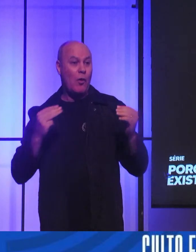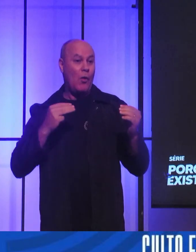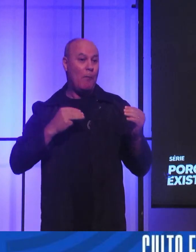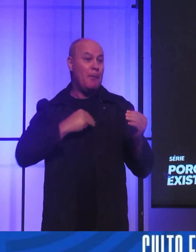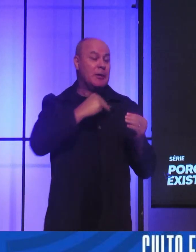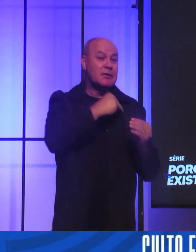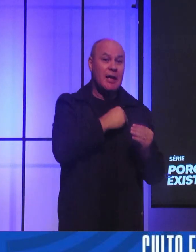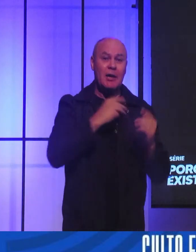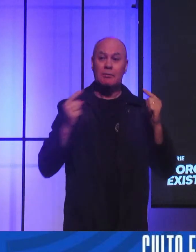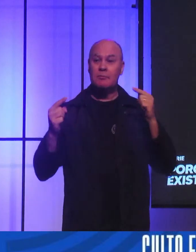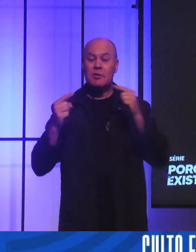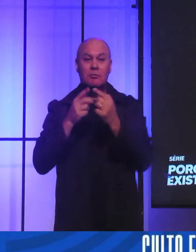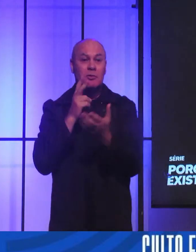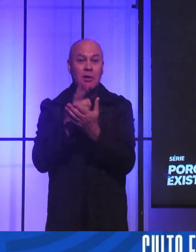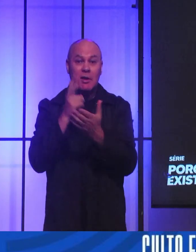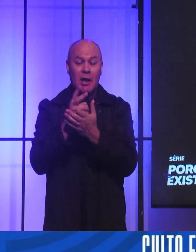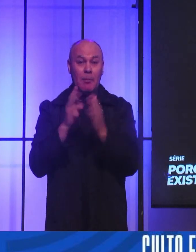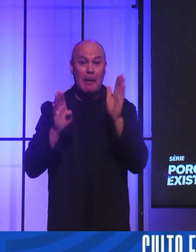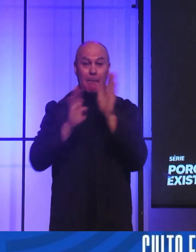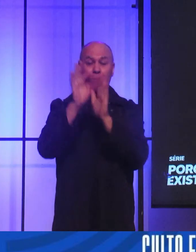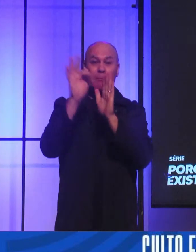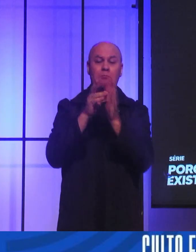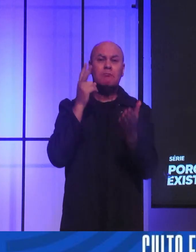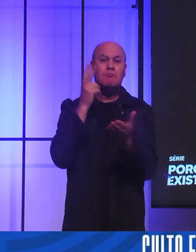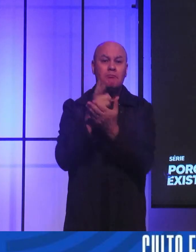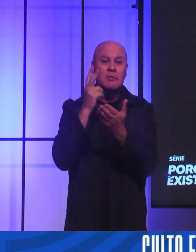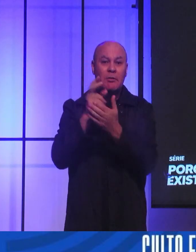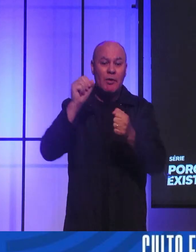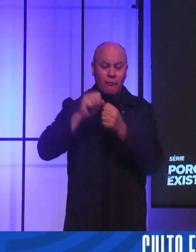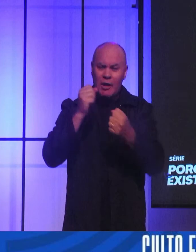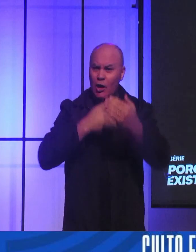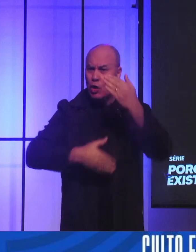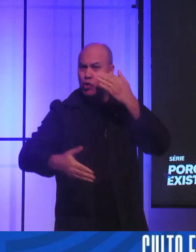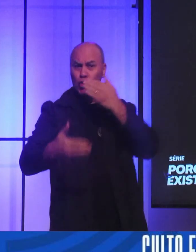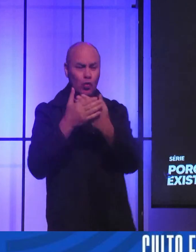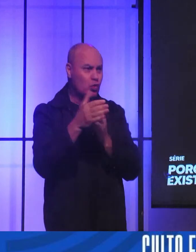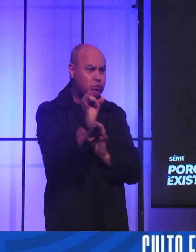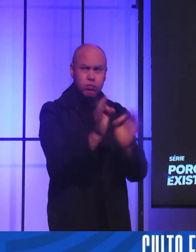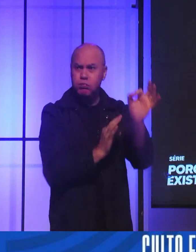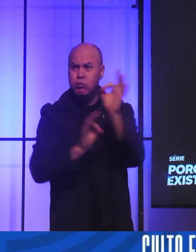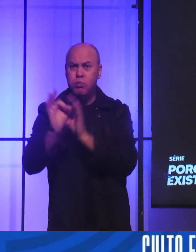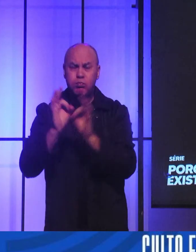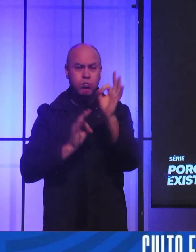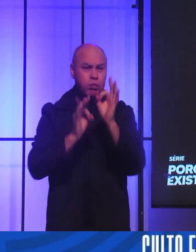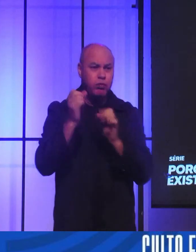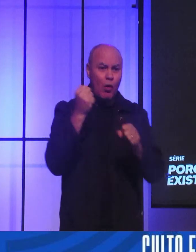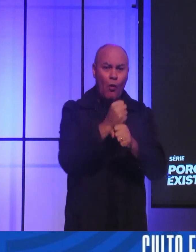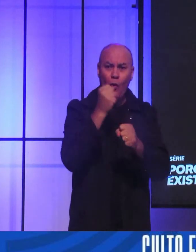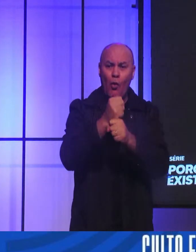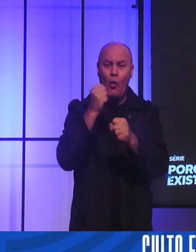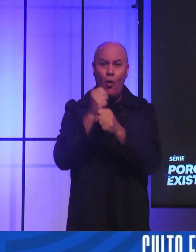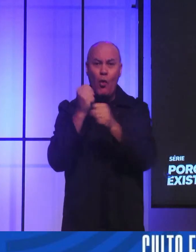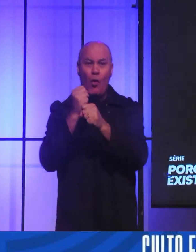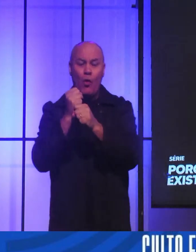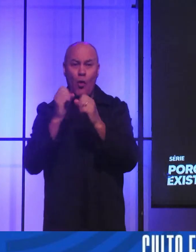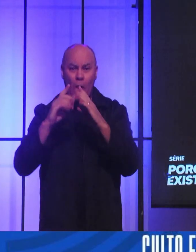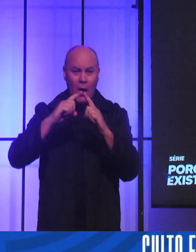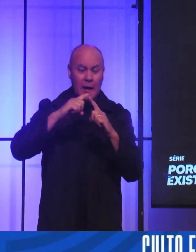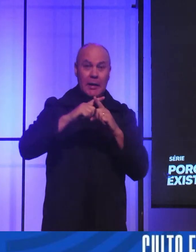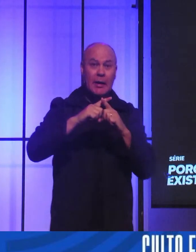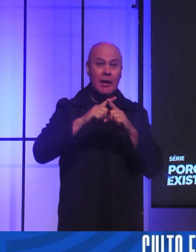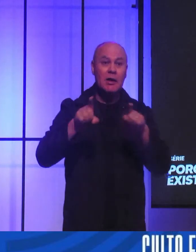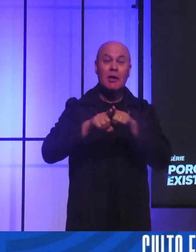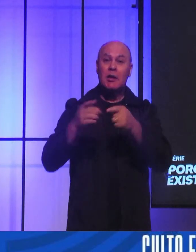intenção nossa por trás de tudo o que fizemos, desde um ambiente que construímos, desde a nossa maneira de abordar as